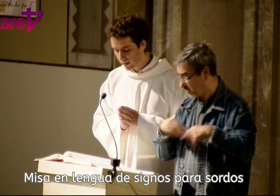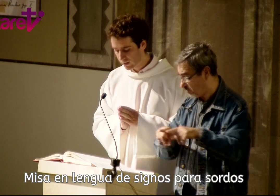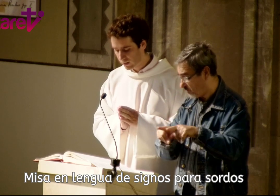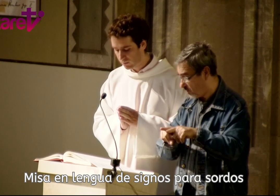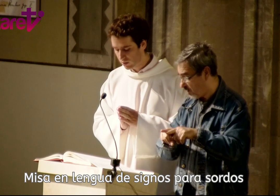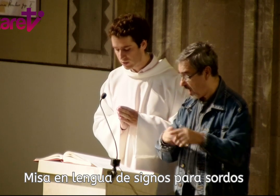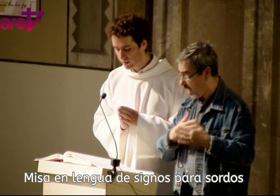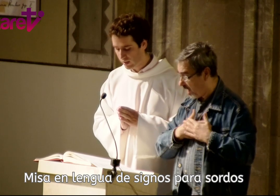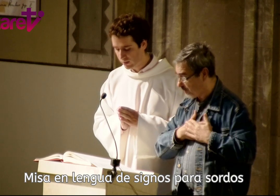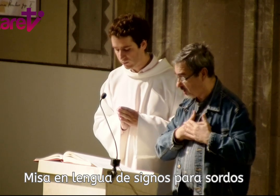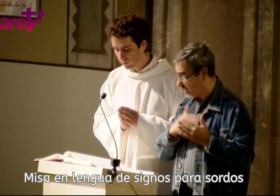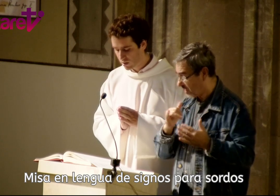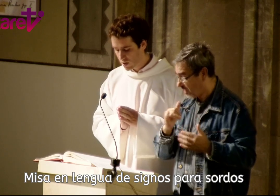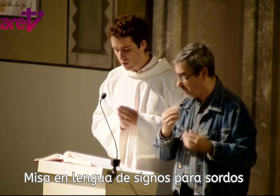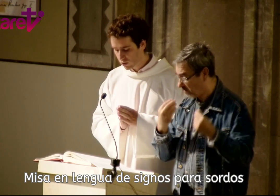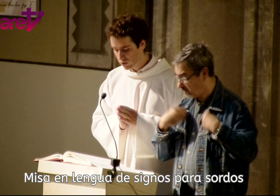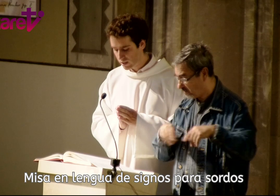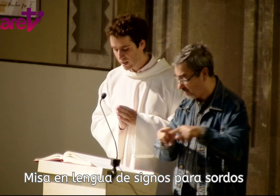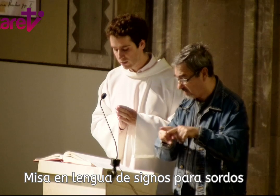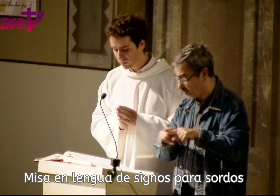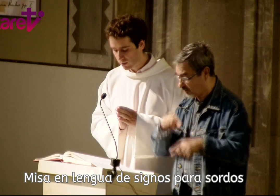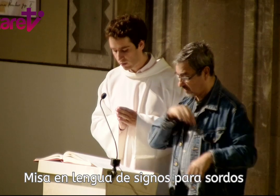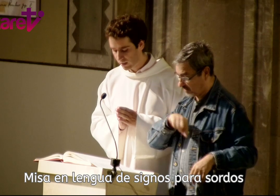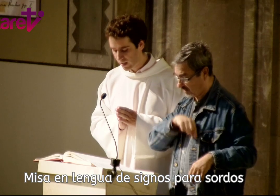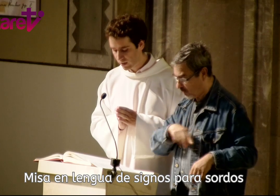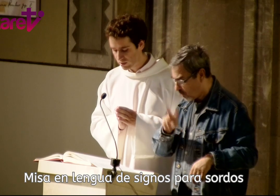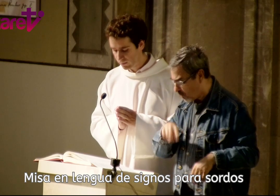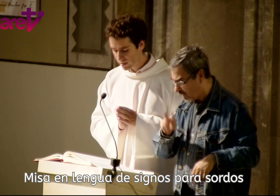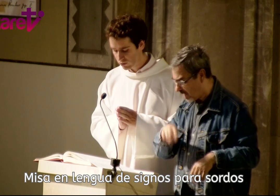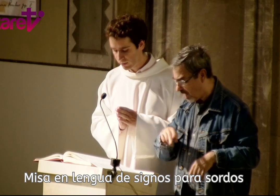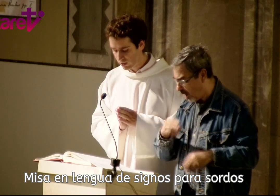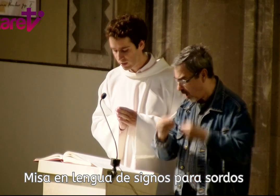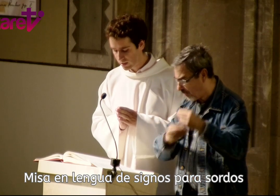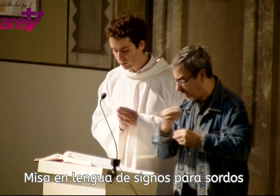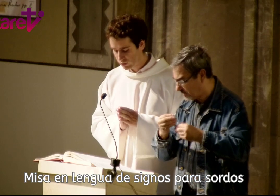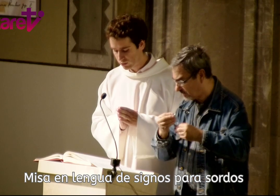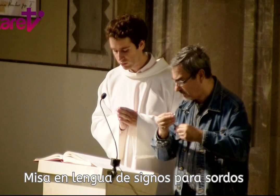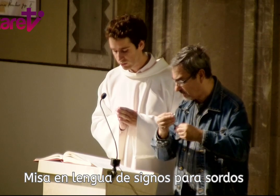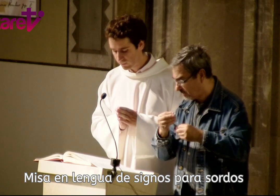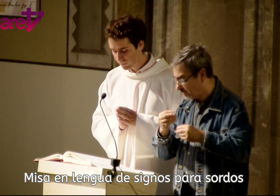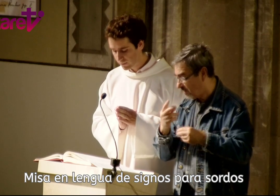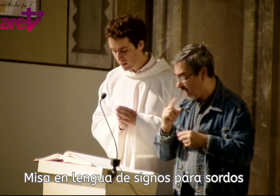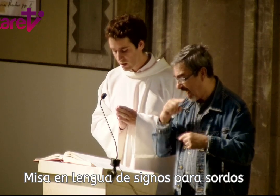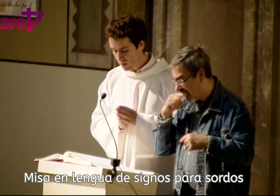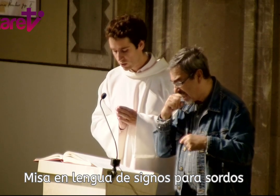ni por ostentación, considerando por la humildad a los demás superiores a vosotros. No